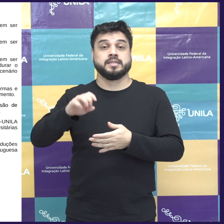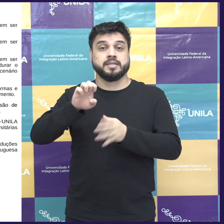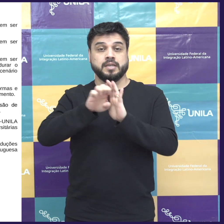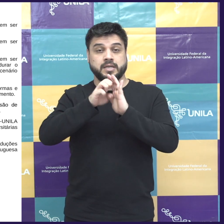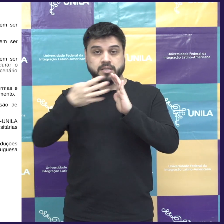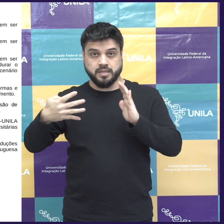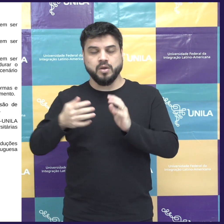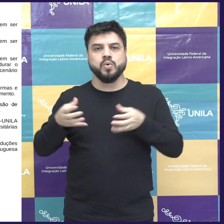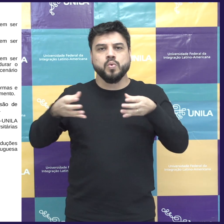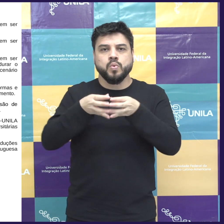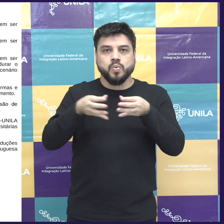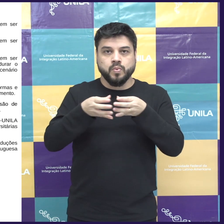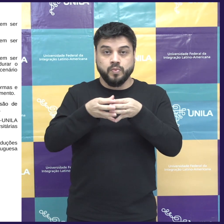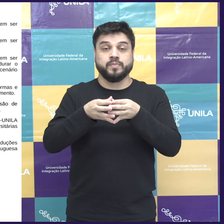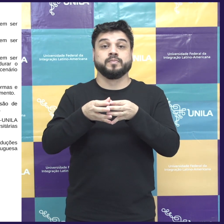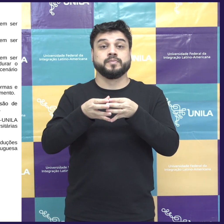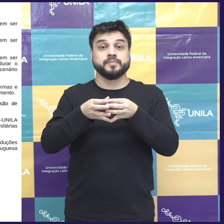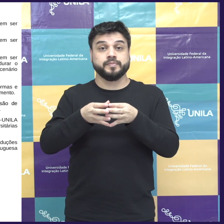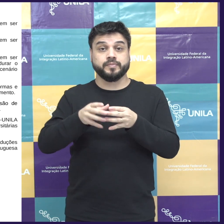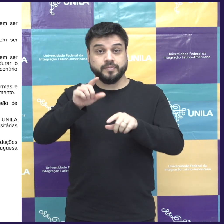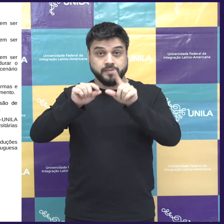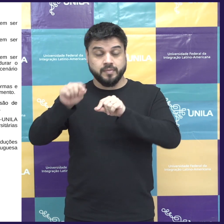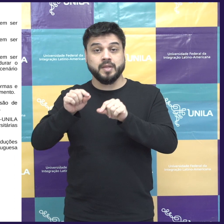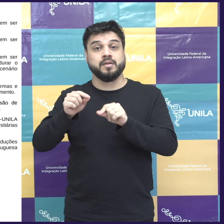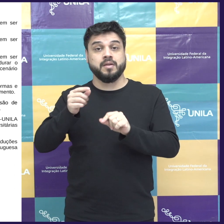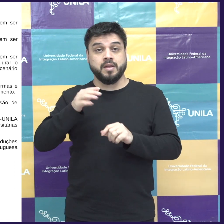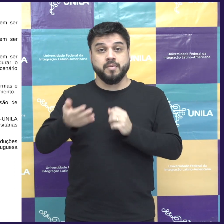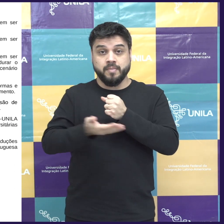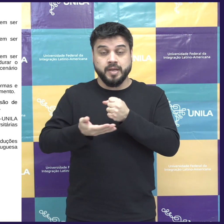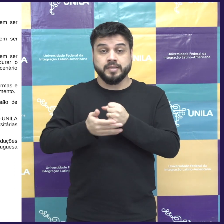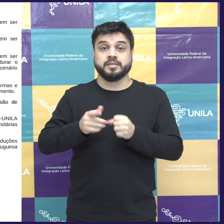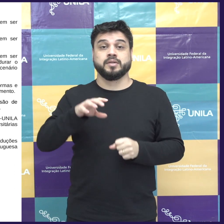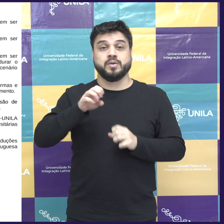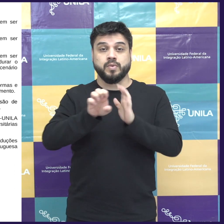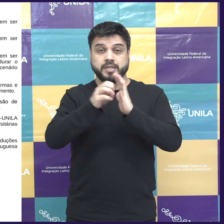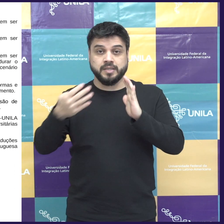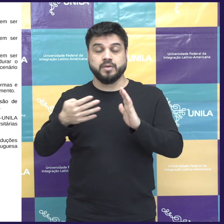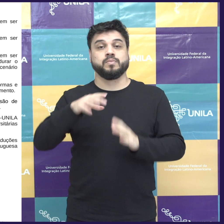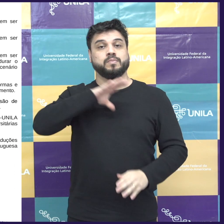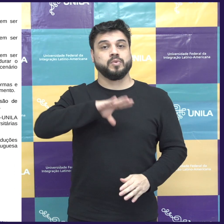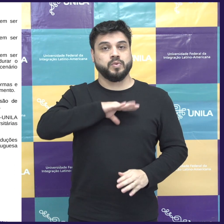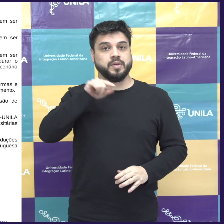de seleção irá se basear no edital de língua portuguesa para suas devidas deliberações.